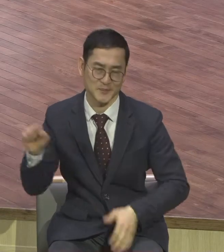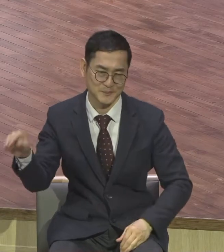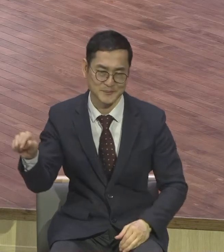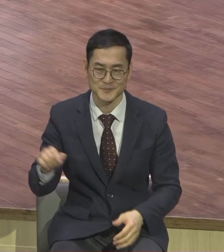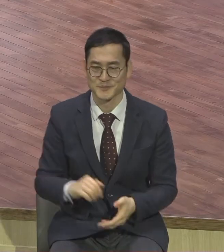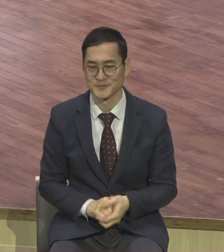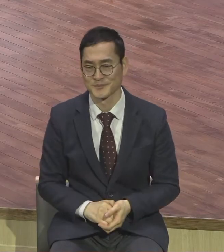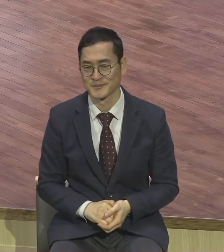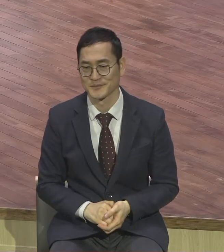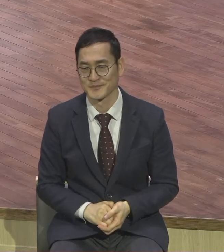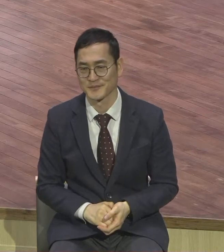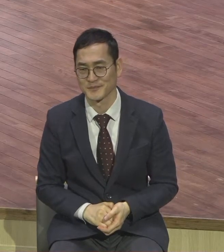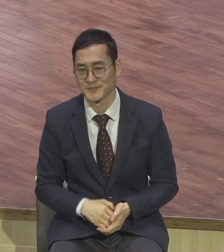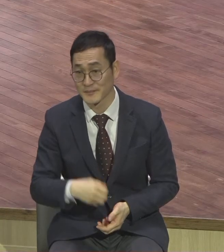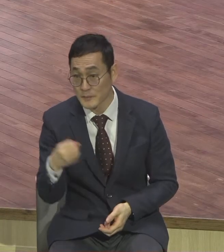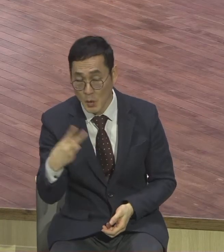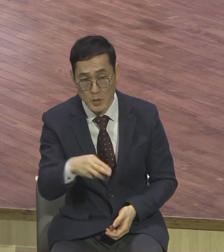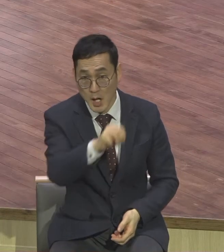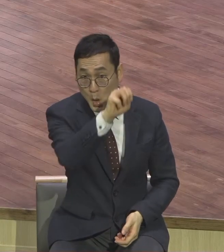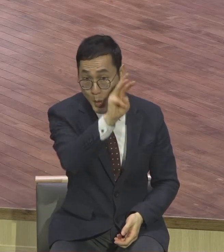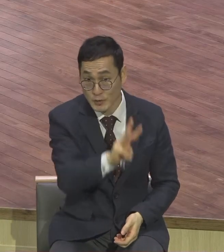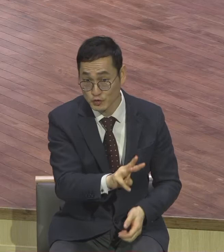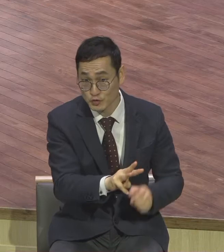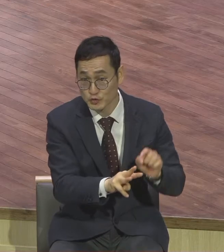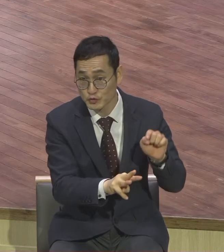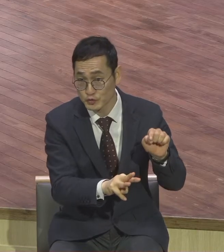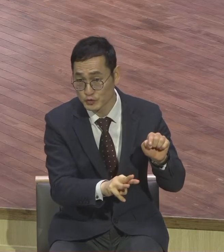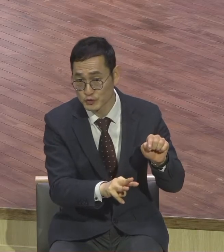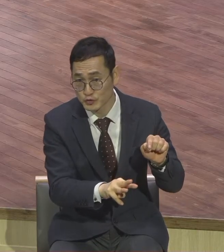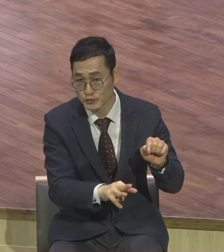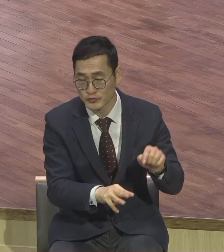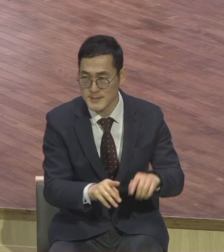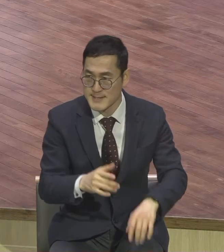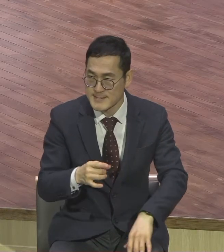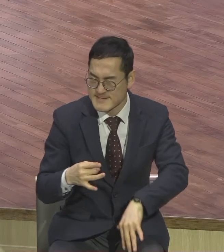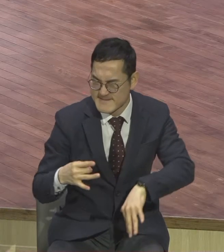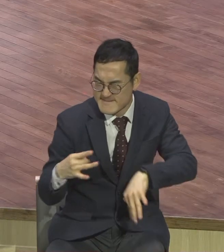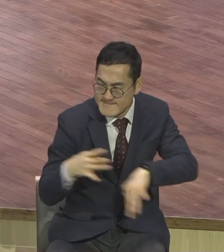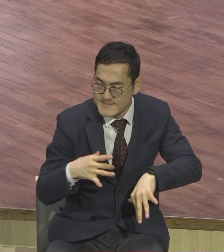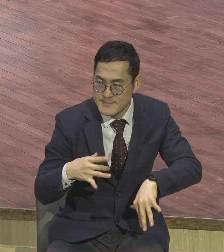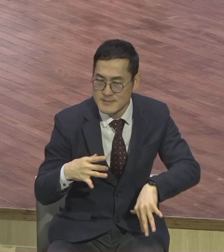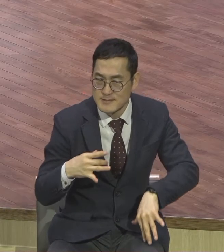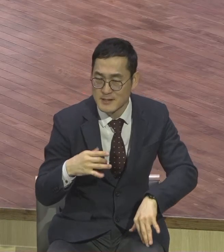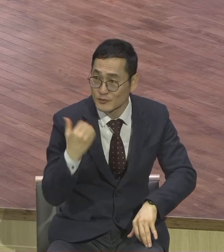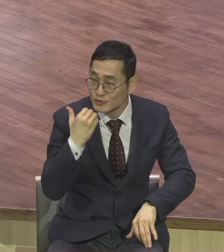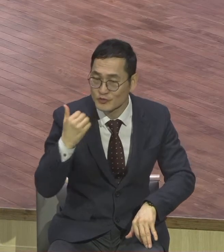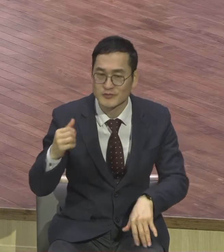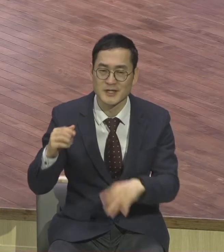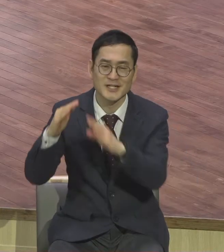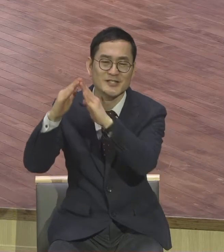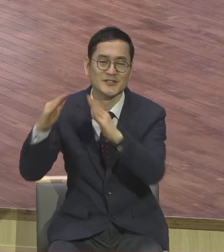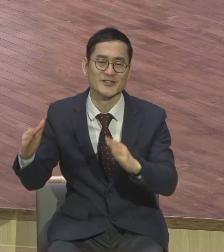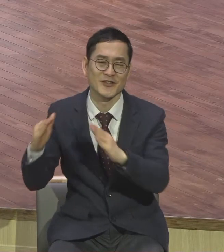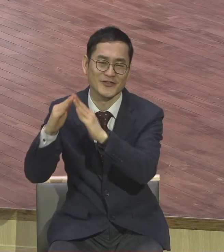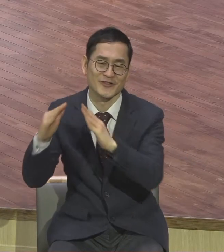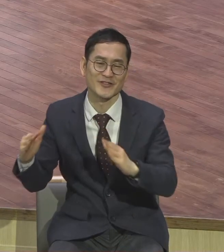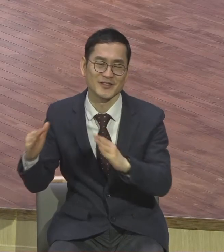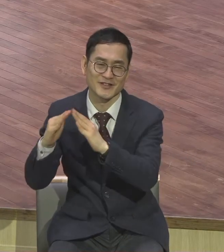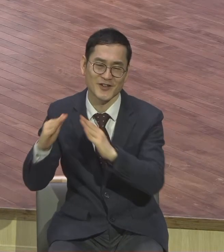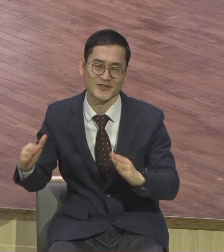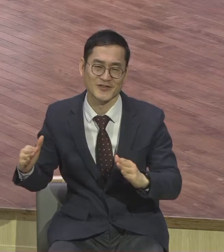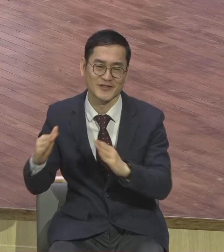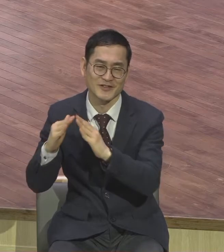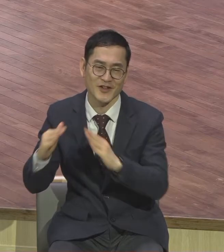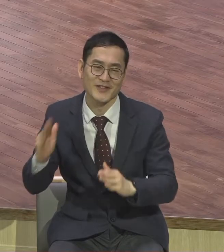광주 사람들이 천하의 악당을 보는 전도하니가 아들이 신학교 가 목사되면 너